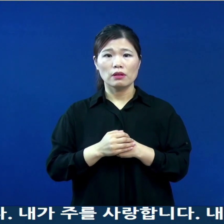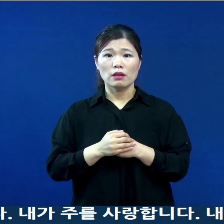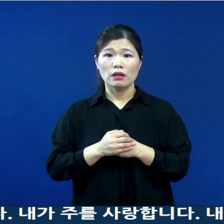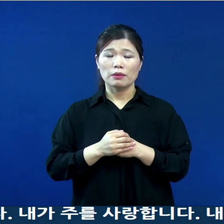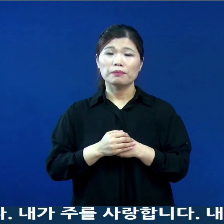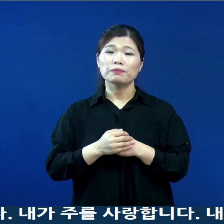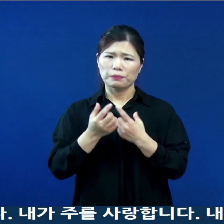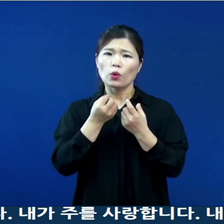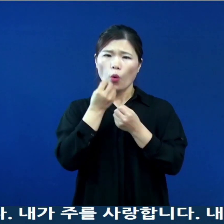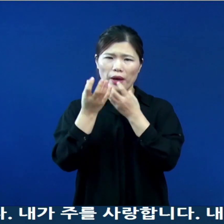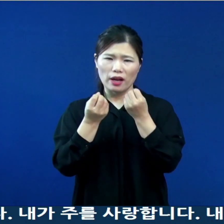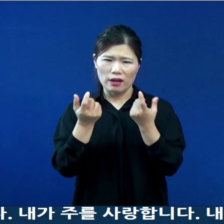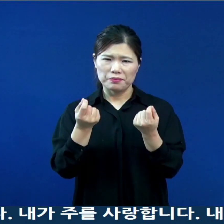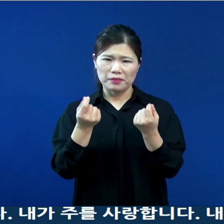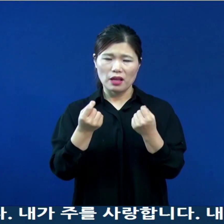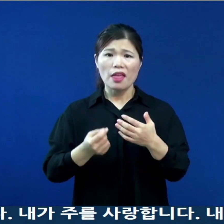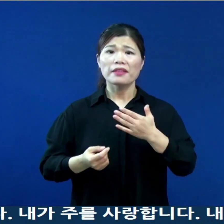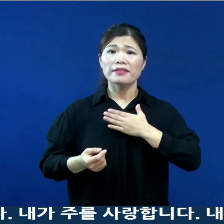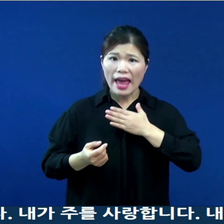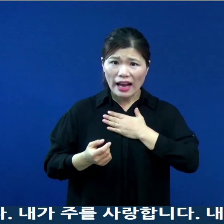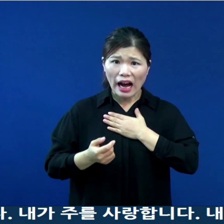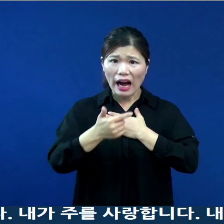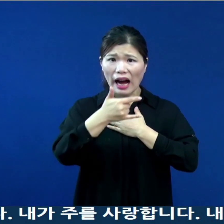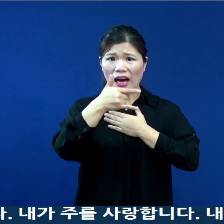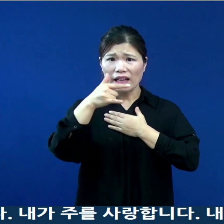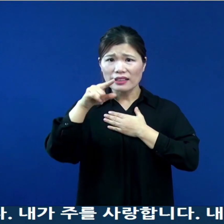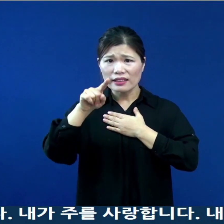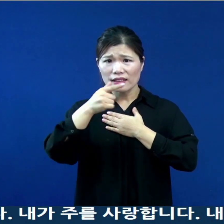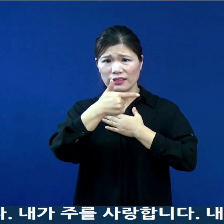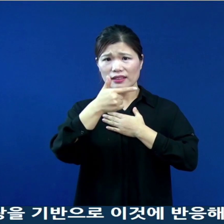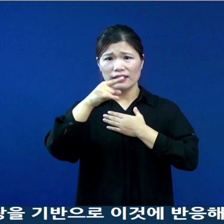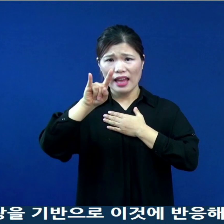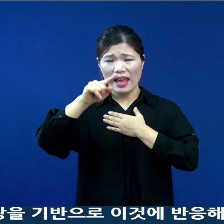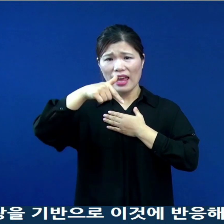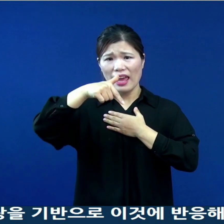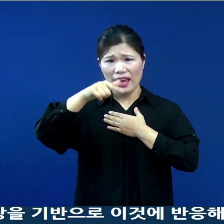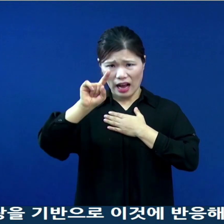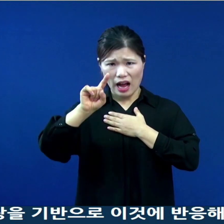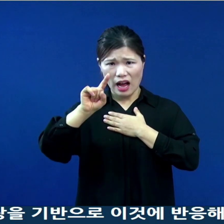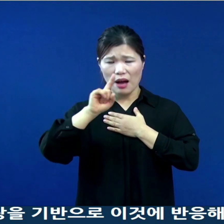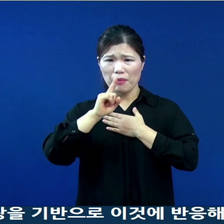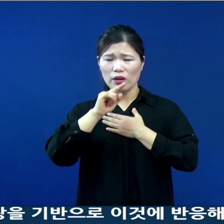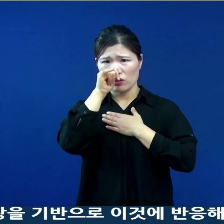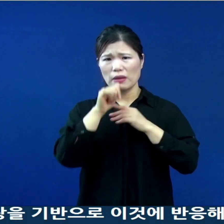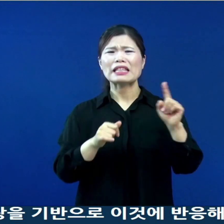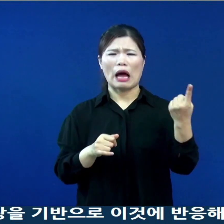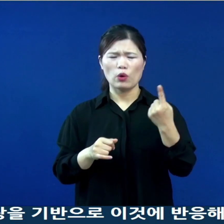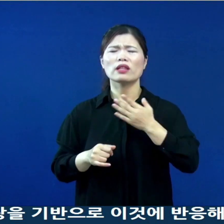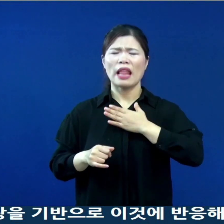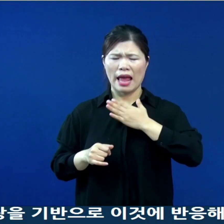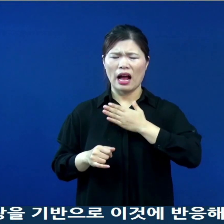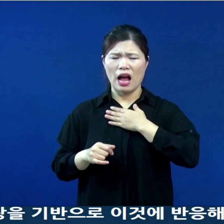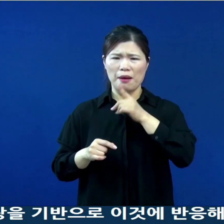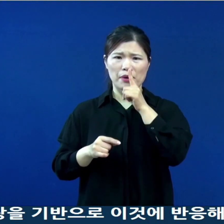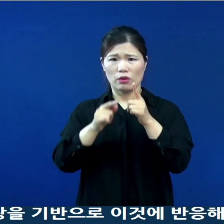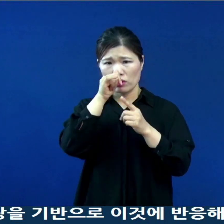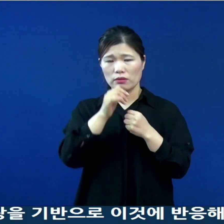같아요. 내가 주를 받은 사랑 그대로